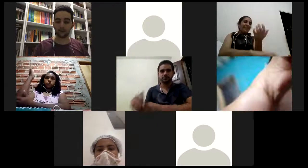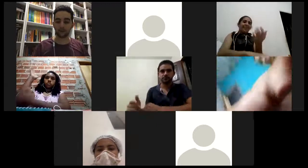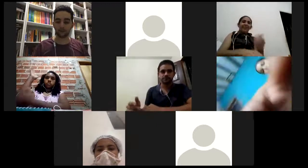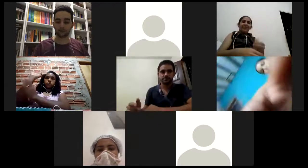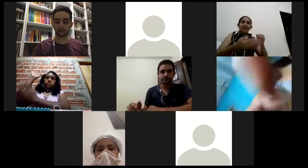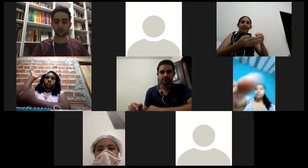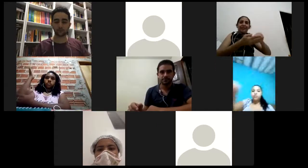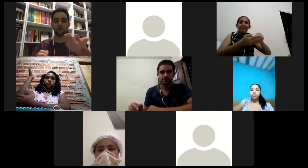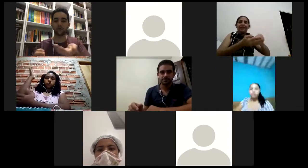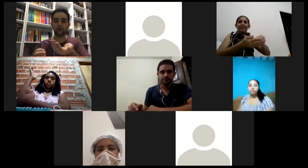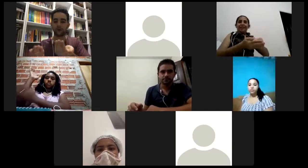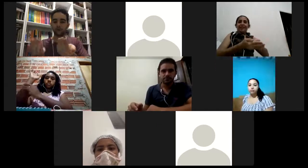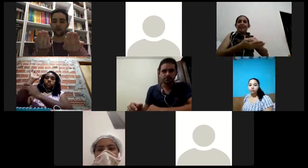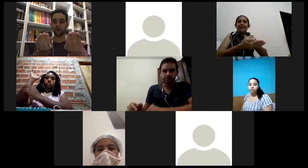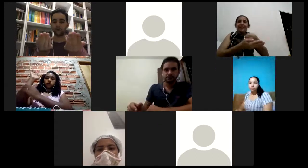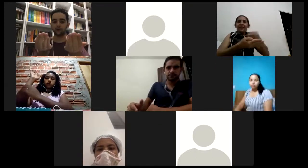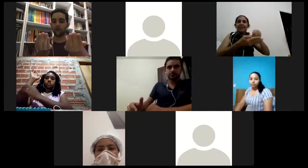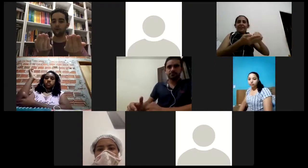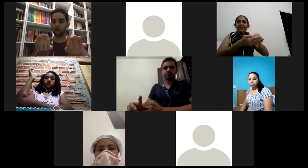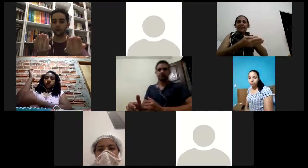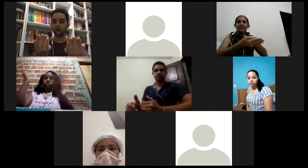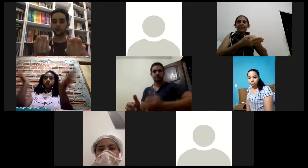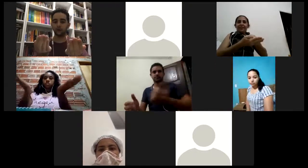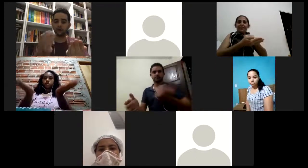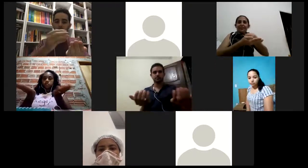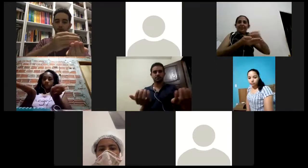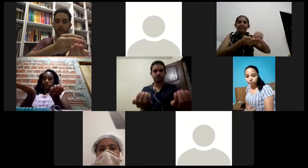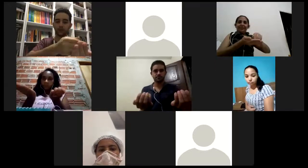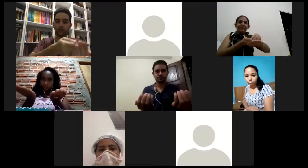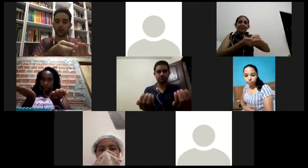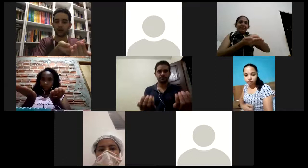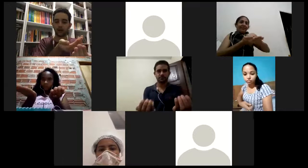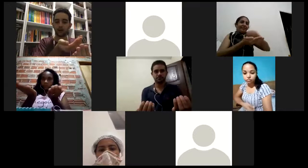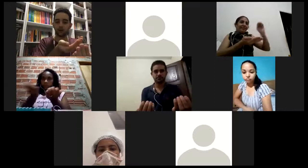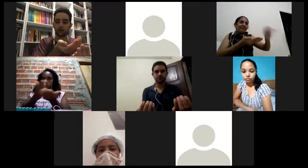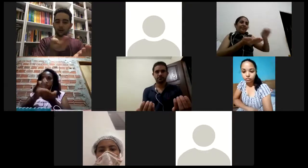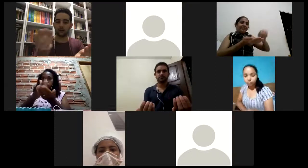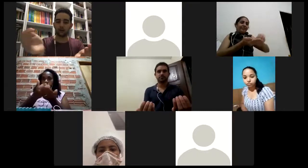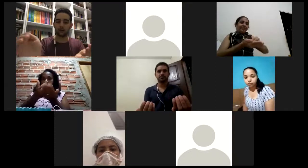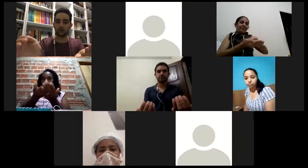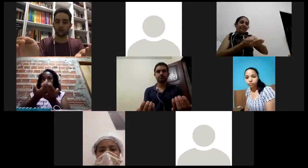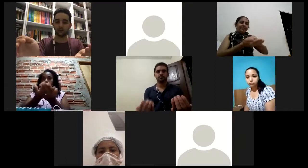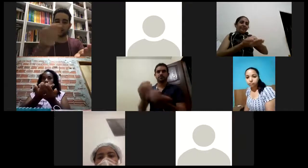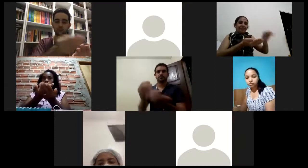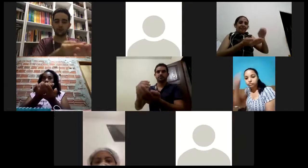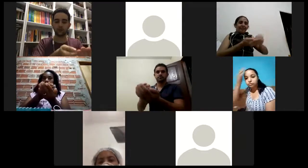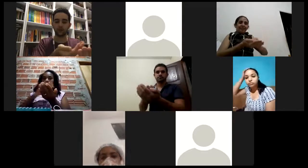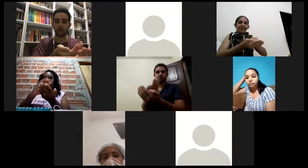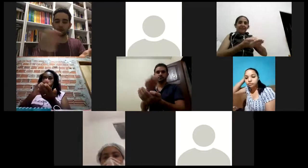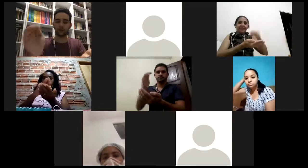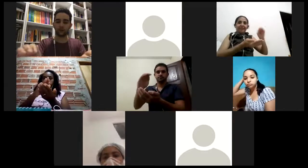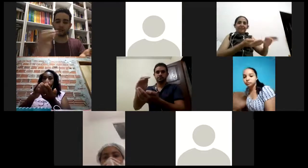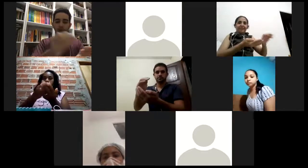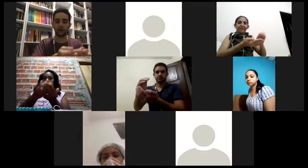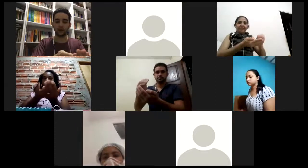Abacate. Você vai pegar as 2 mãos em concha, vai tirar daqui e botar como se estivesse colocando